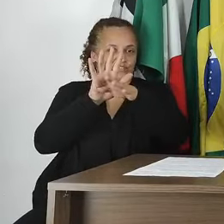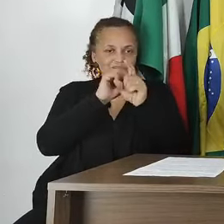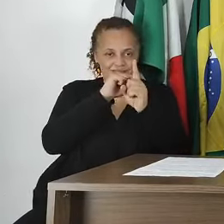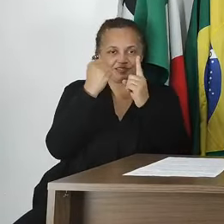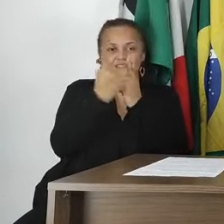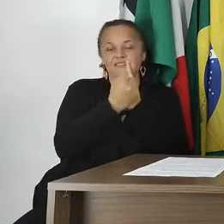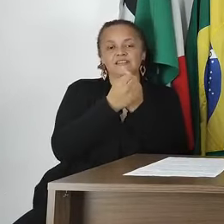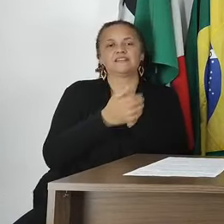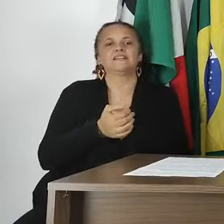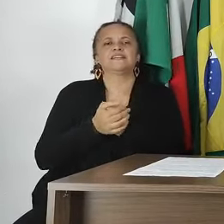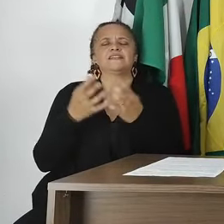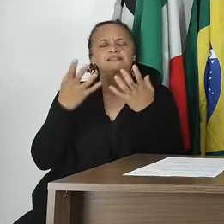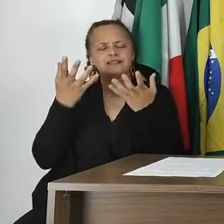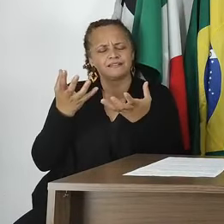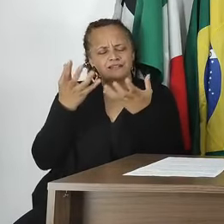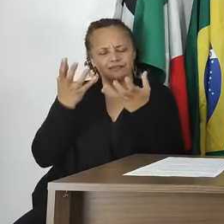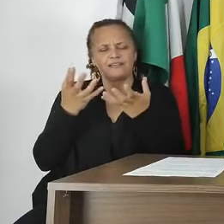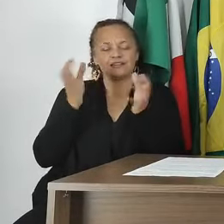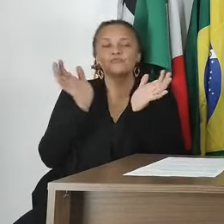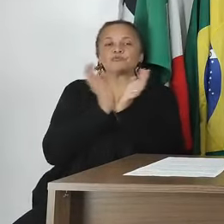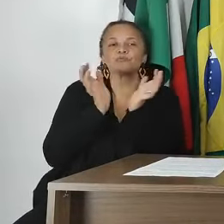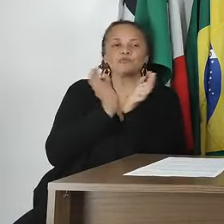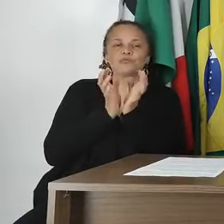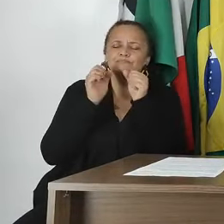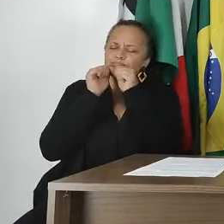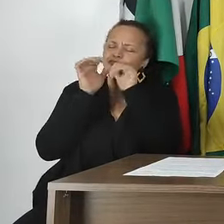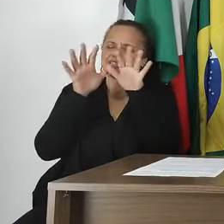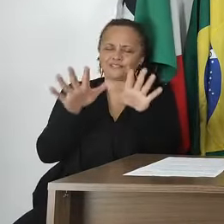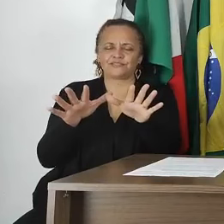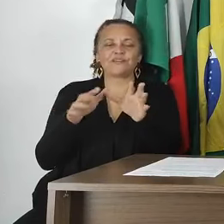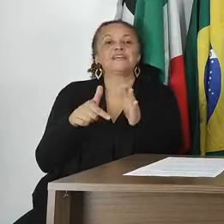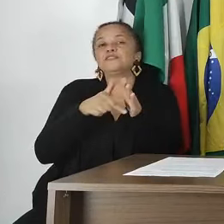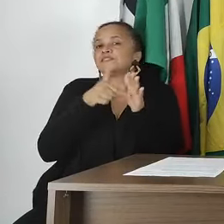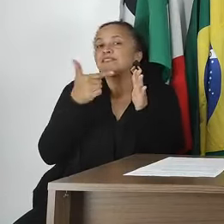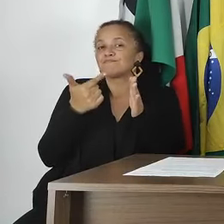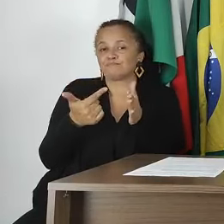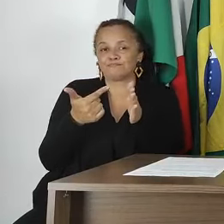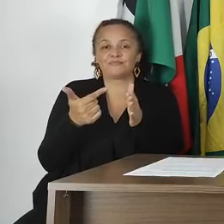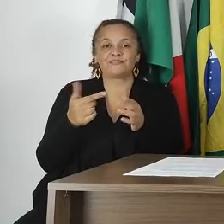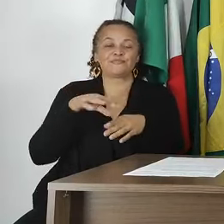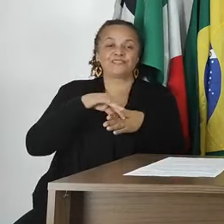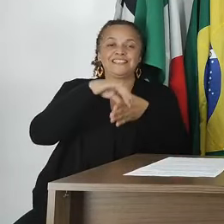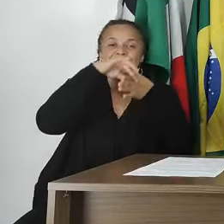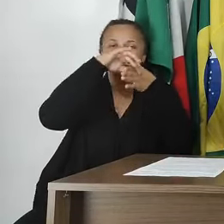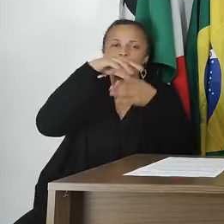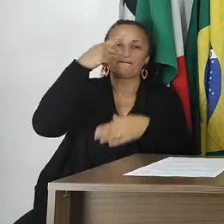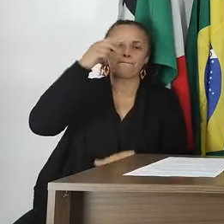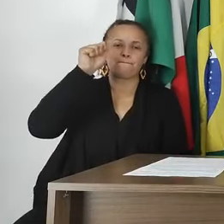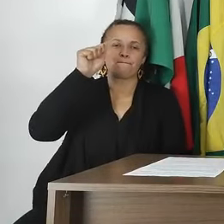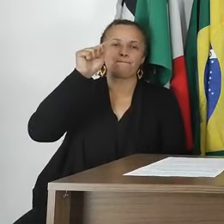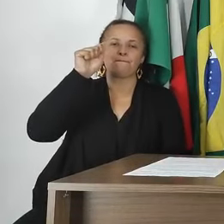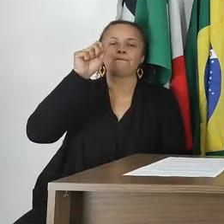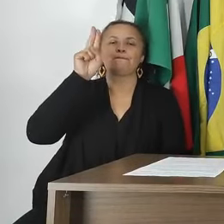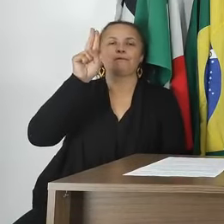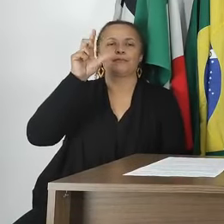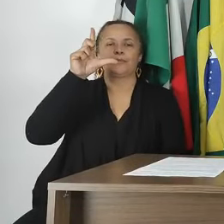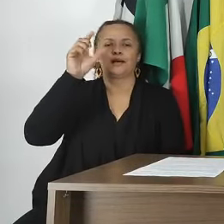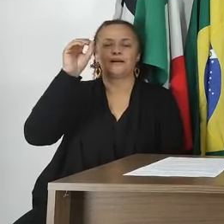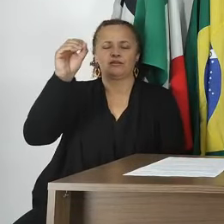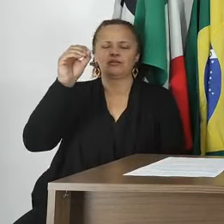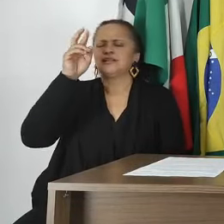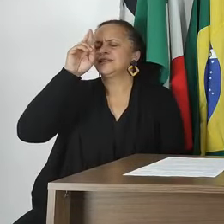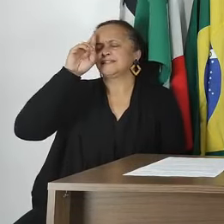equipe abençoada, juntamente com o meu vice-líder, com o Paulo, que é uma pessoa também que Deus abençoa e usa bastante, uma pessoa